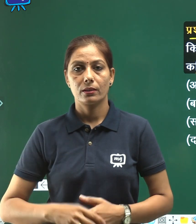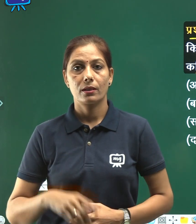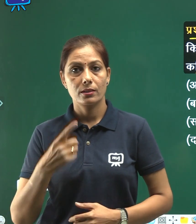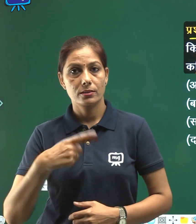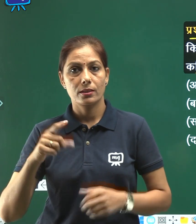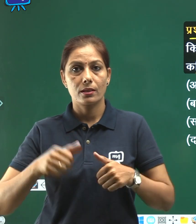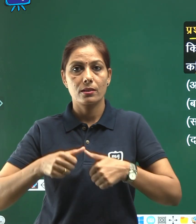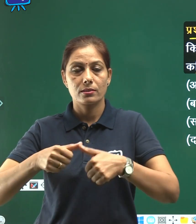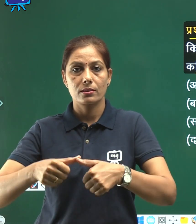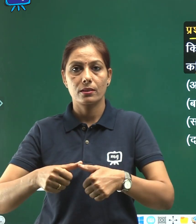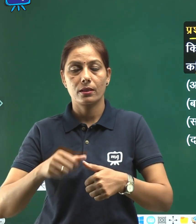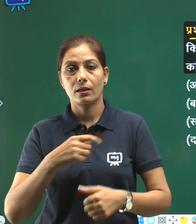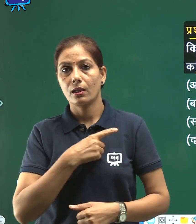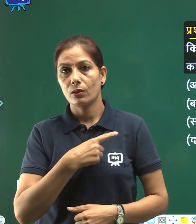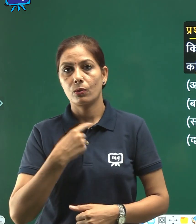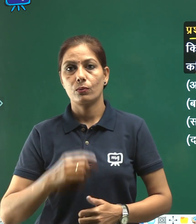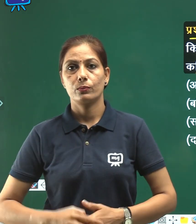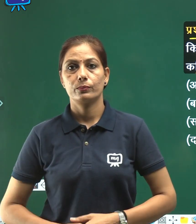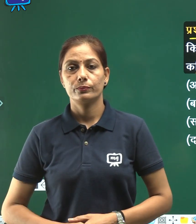सही उत्तर है इन दिनों।